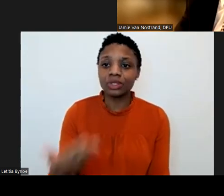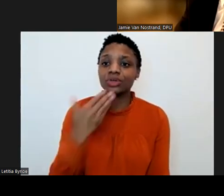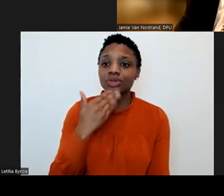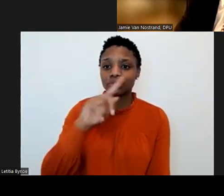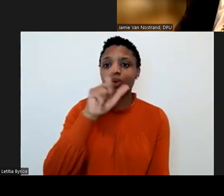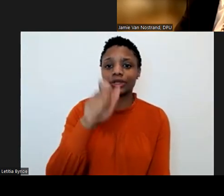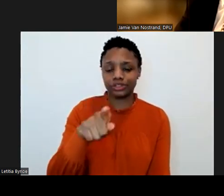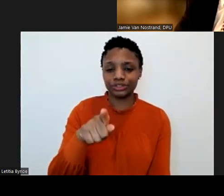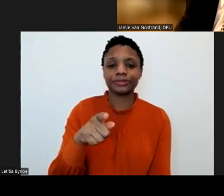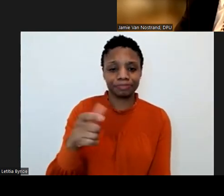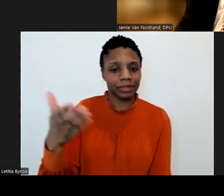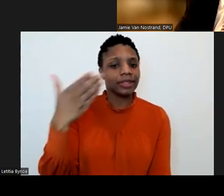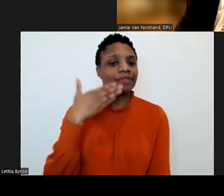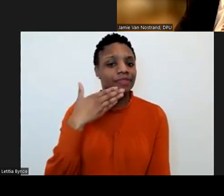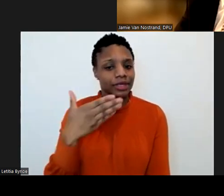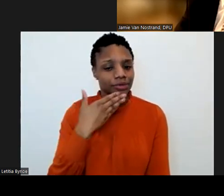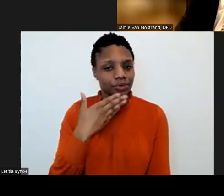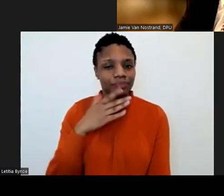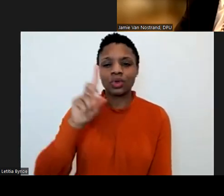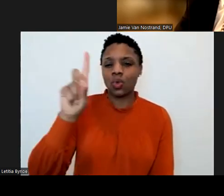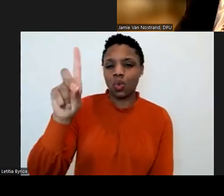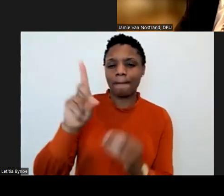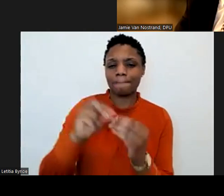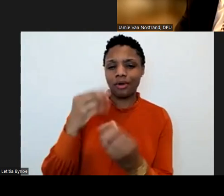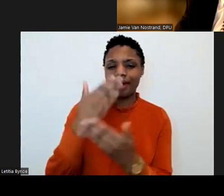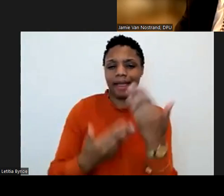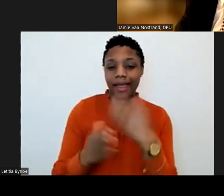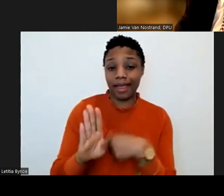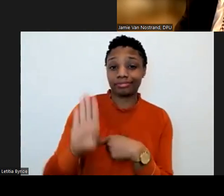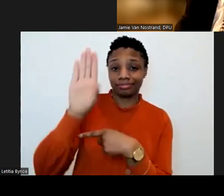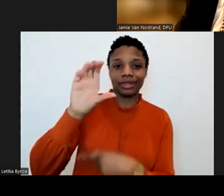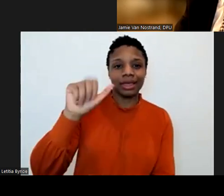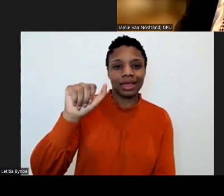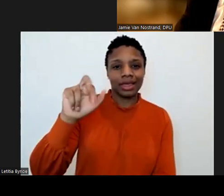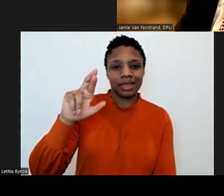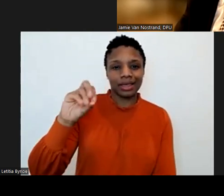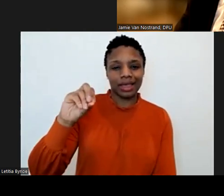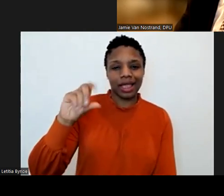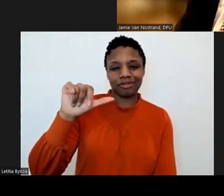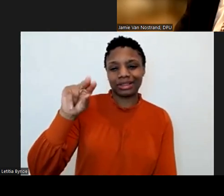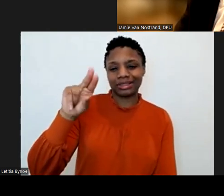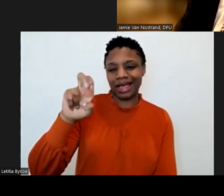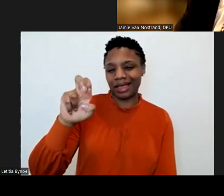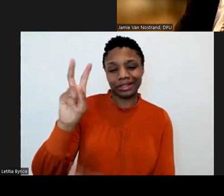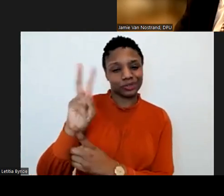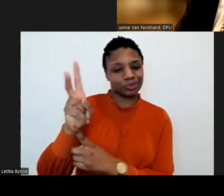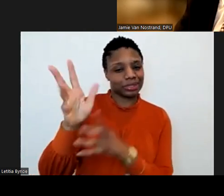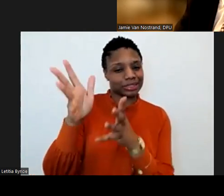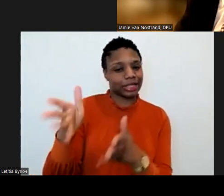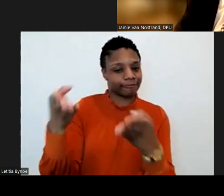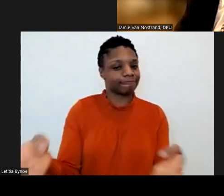costos Okay gracias director y comisionado veo una pregunta